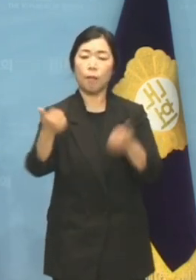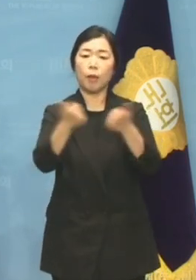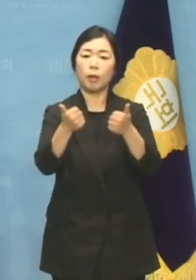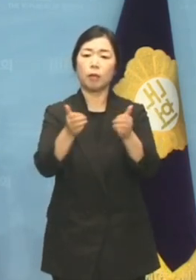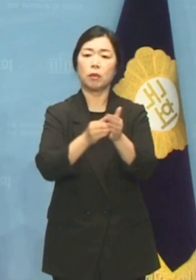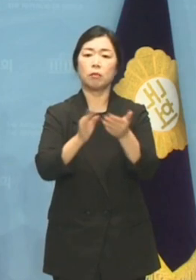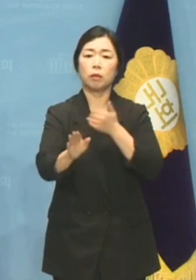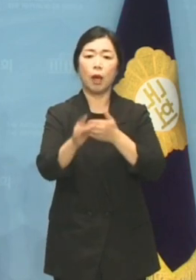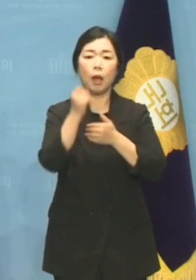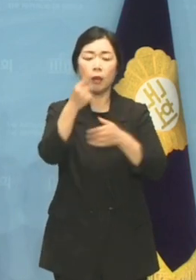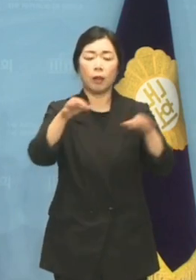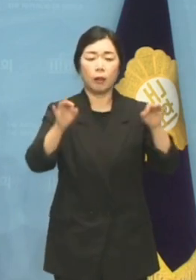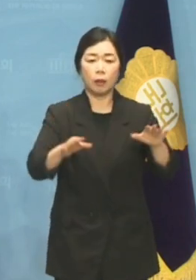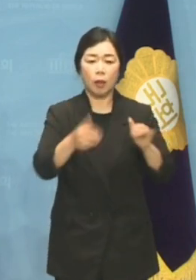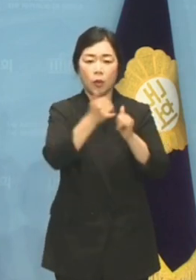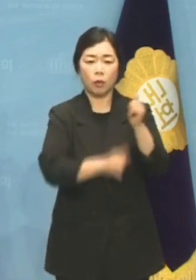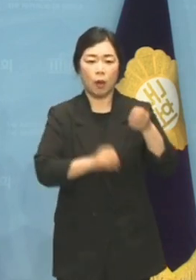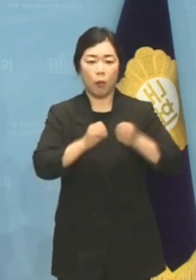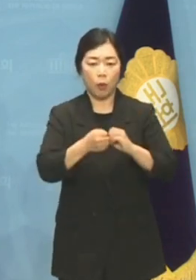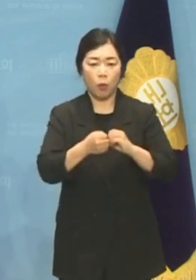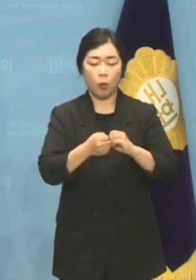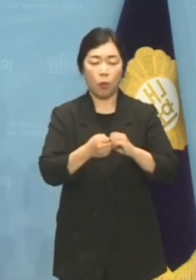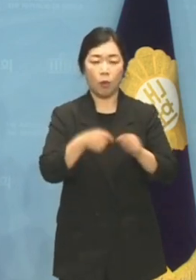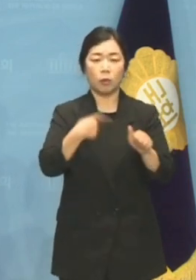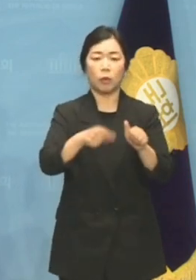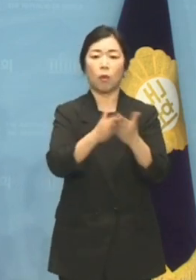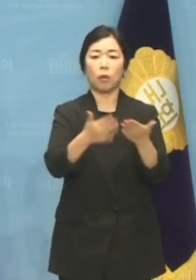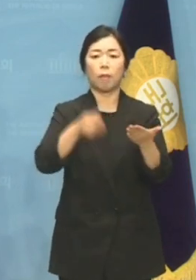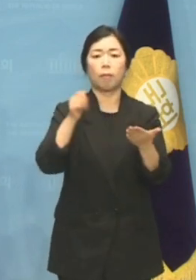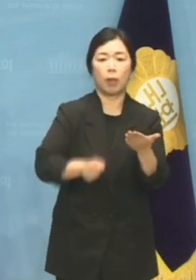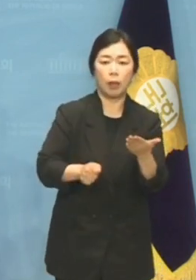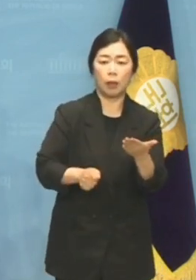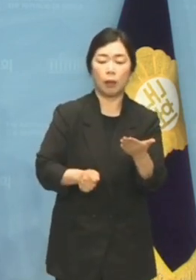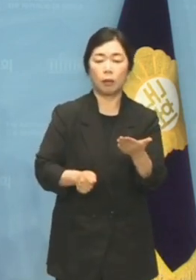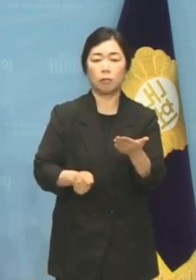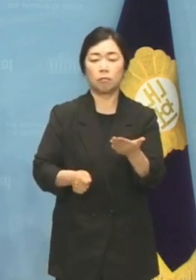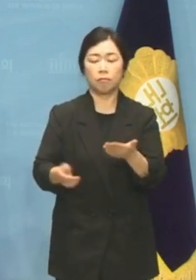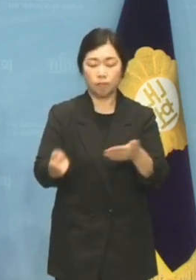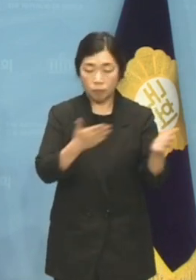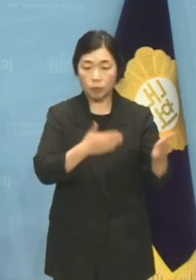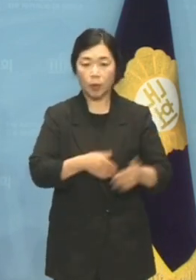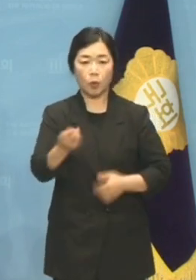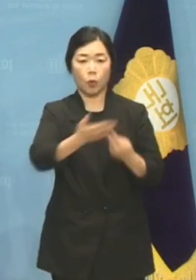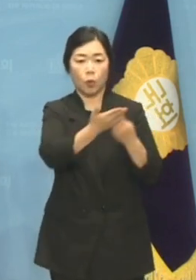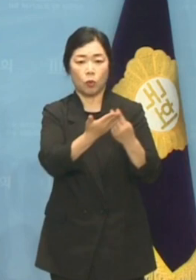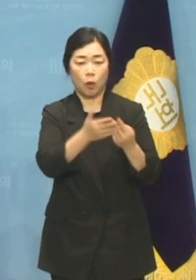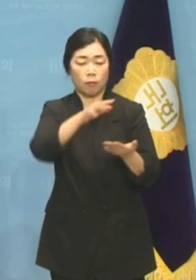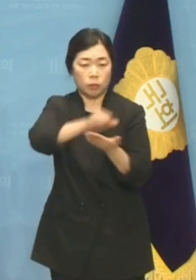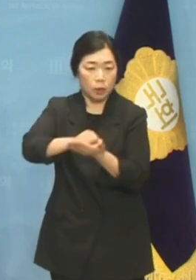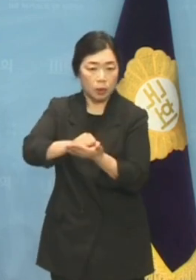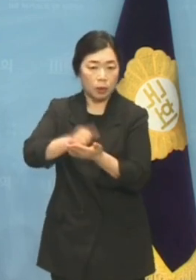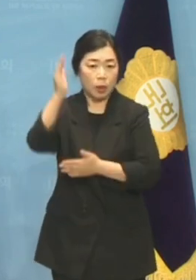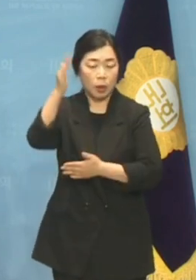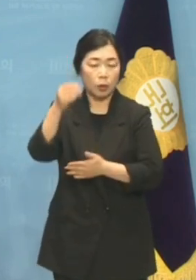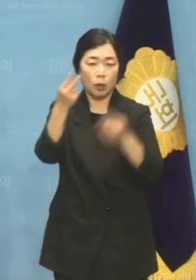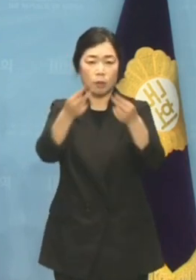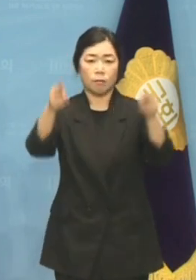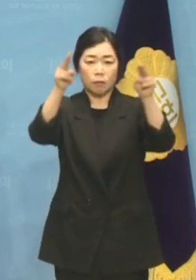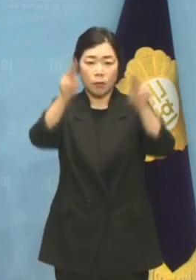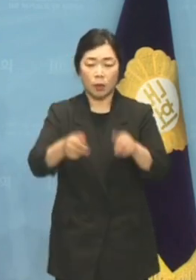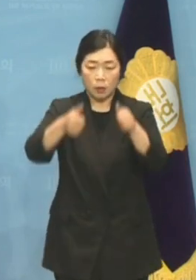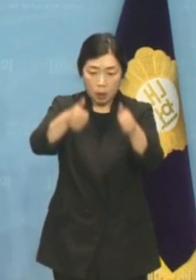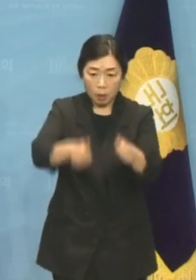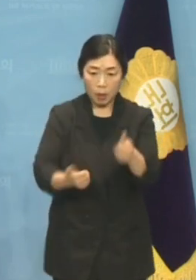안에 역사 왜곡 교과서 검정 통과, 외교 총서의 독도 영유권 주장, 야스쿠니 심사